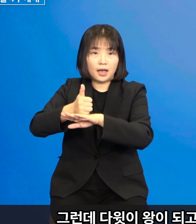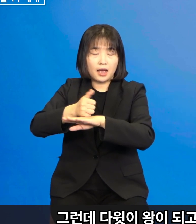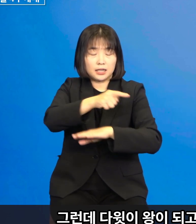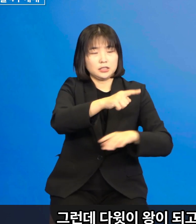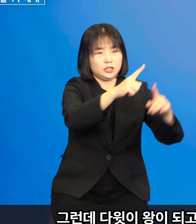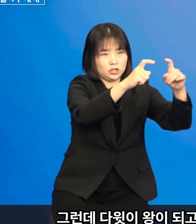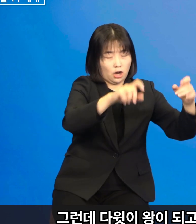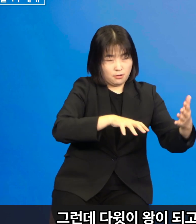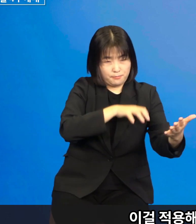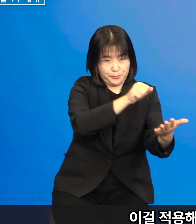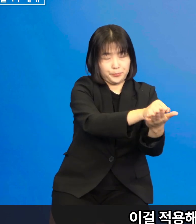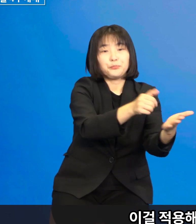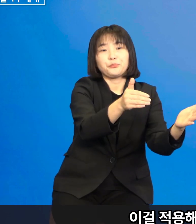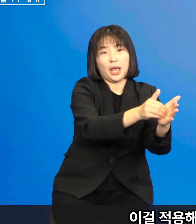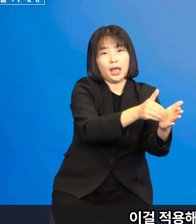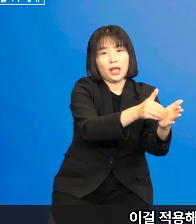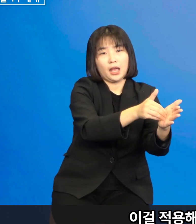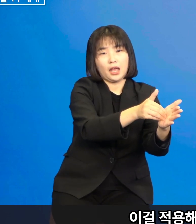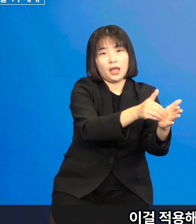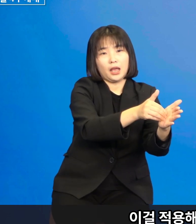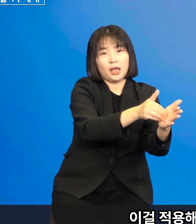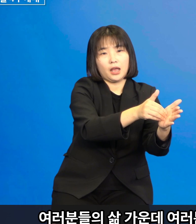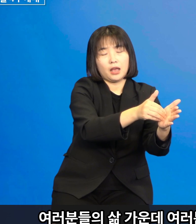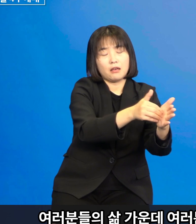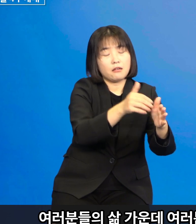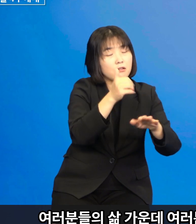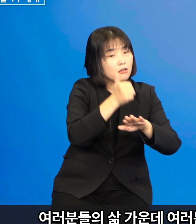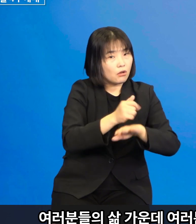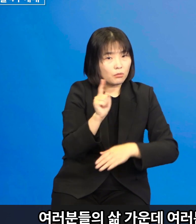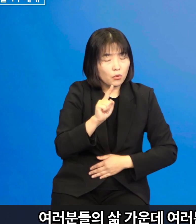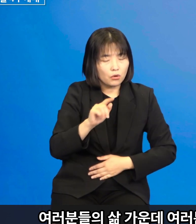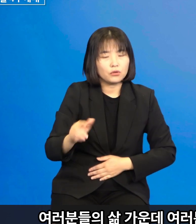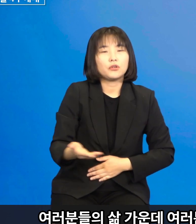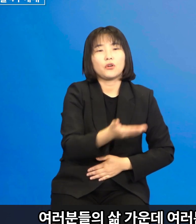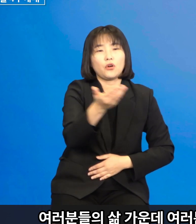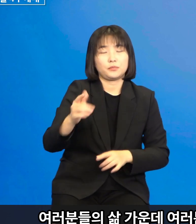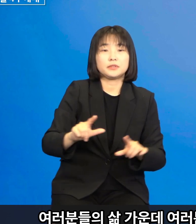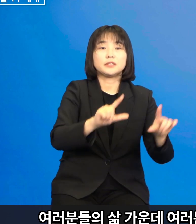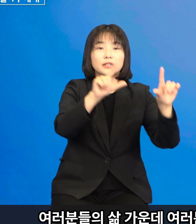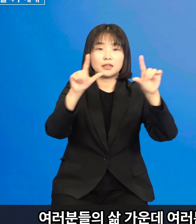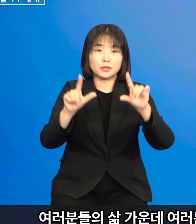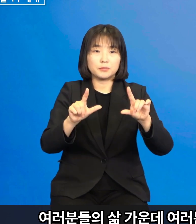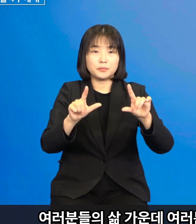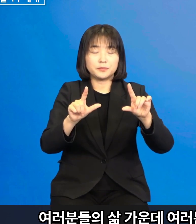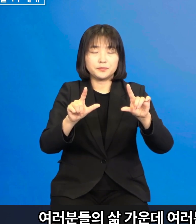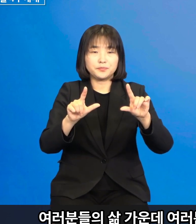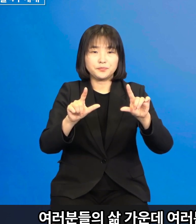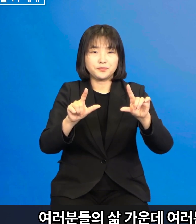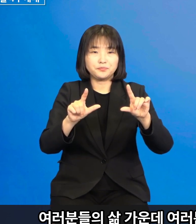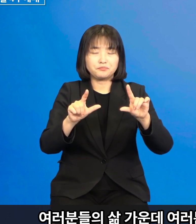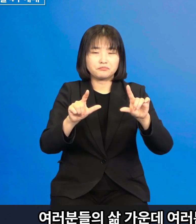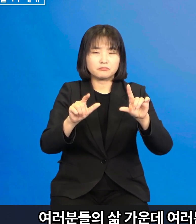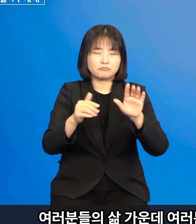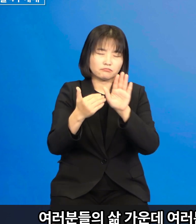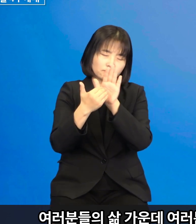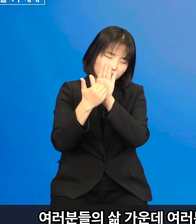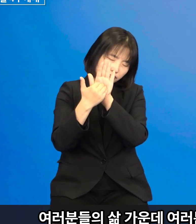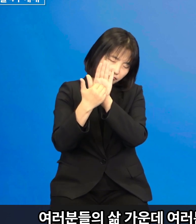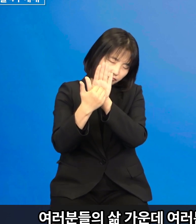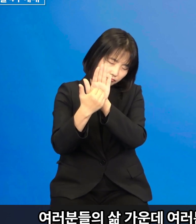성이 함락됐습니다. 이걸 적용해 보면 이런 겁니다. 여러분들의 삶 가운데 여러분들의 삶을 가로막고 있는